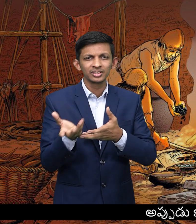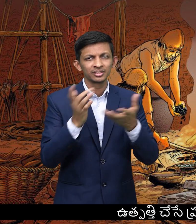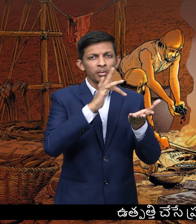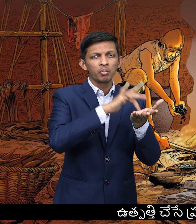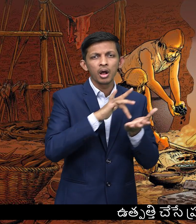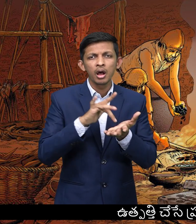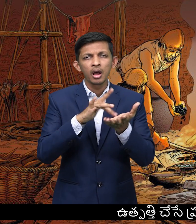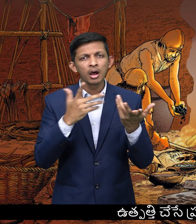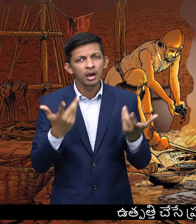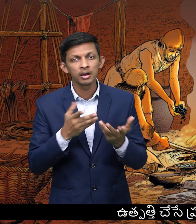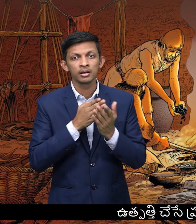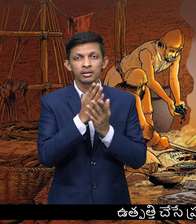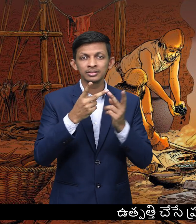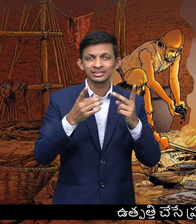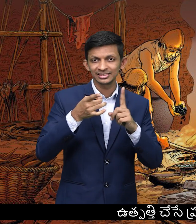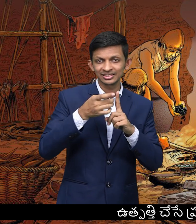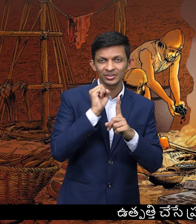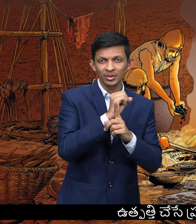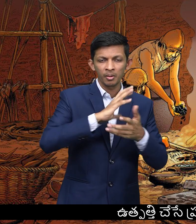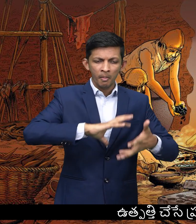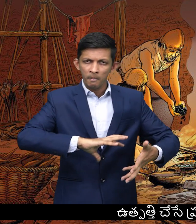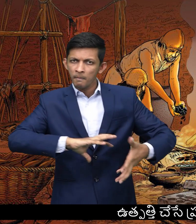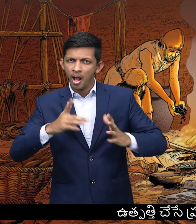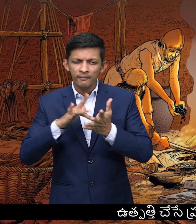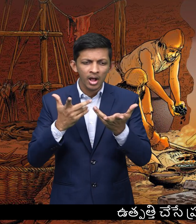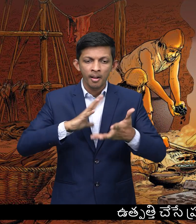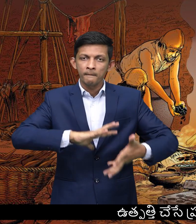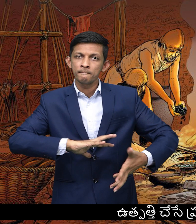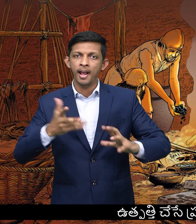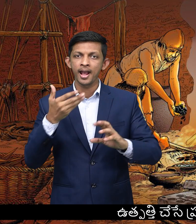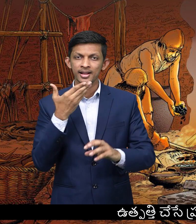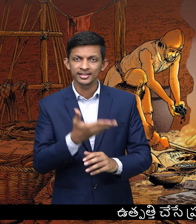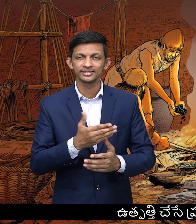లోహాలు ఉత్పత్తి చేసే ప్రదేశానికి తీసుకువెళతారు.